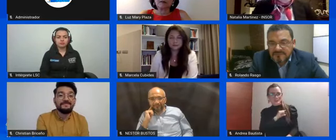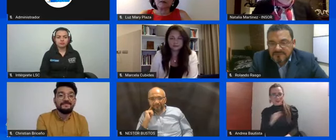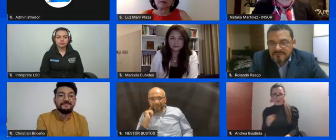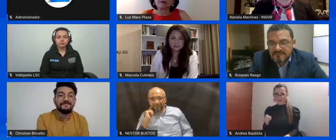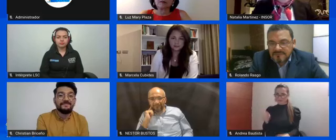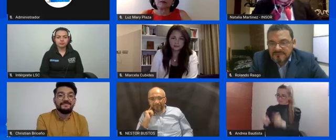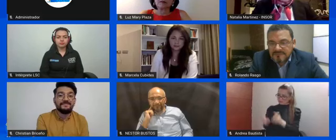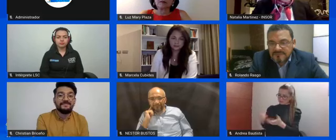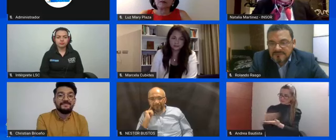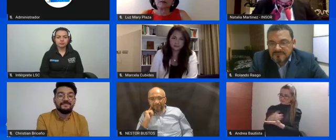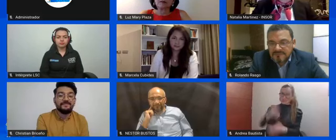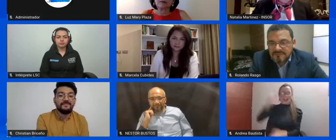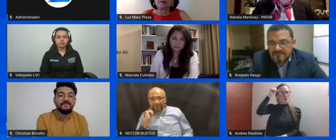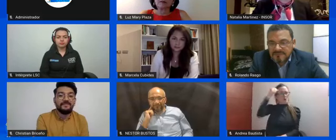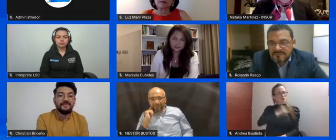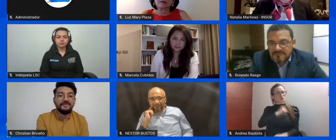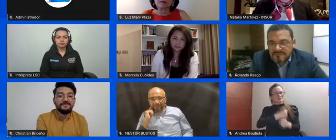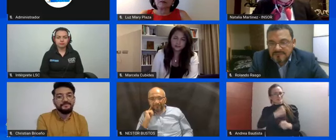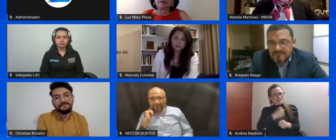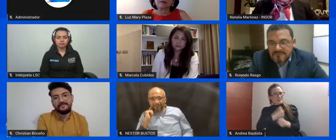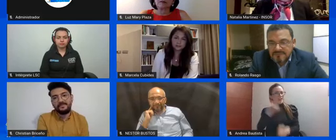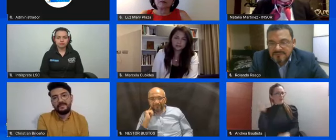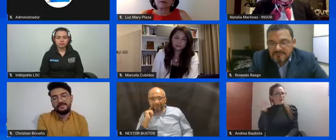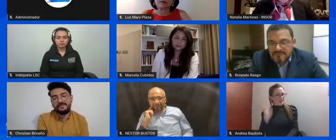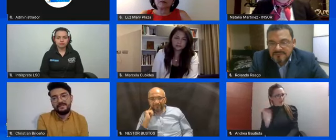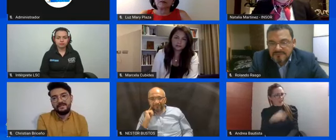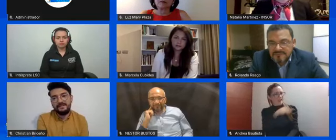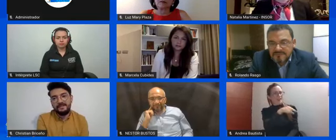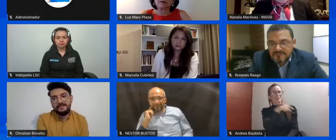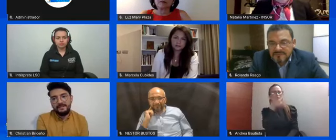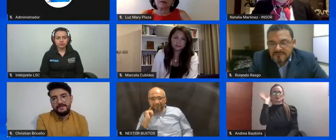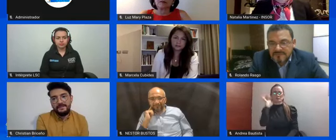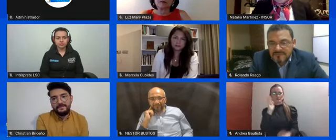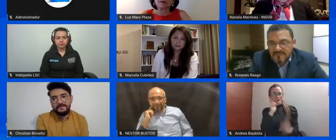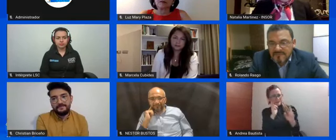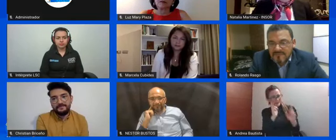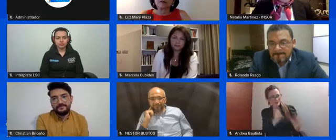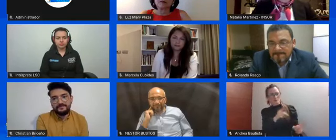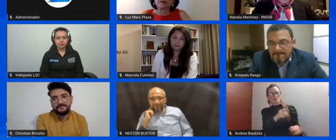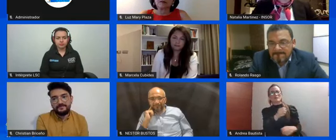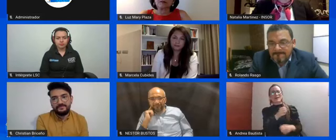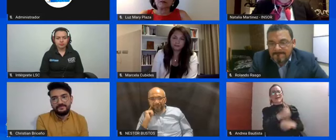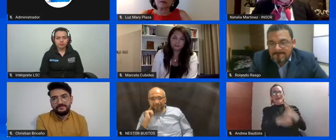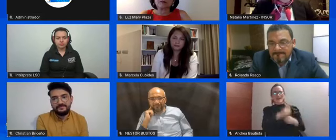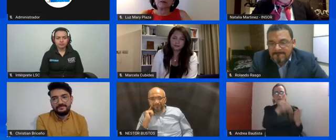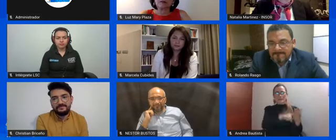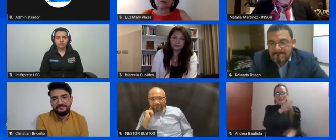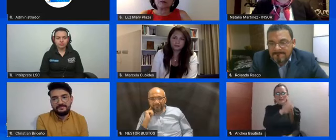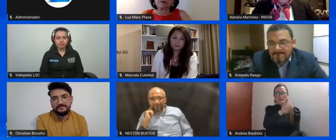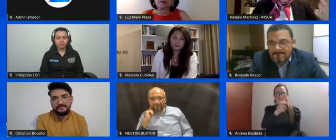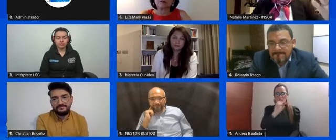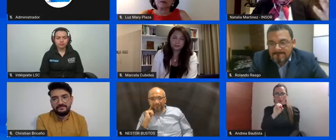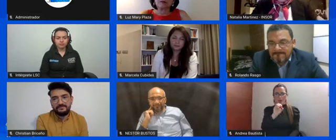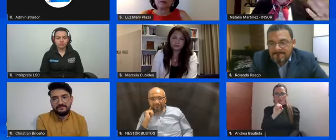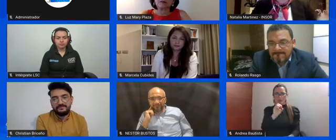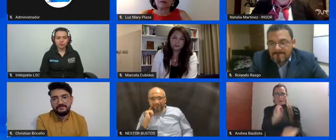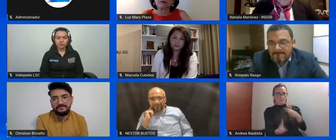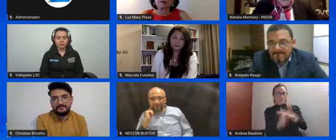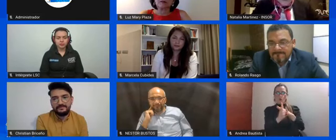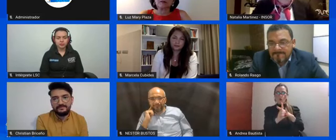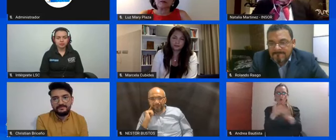y el reconocimiento también que se tuvo desde principios de los 90 frente al reconocimiento de la lengua de señas, que lo